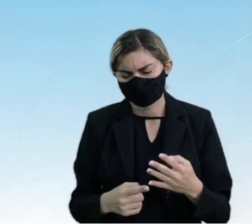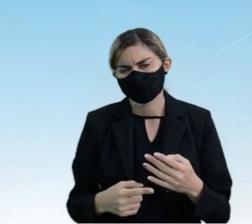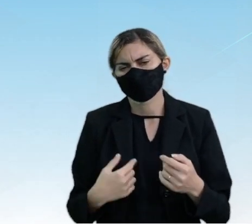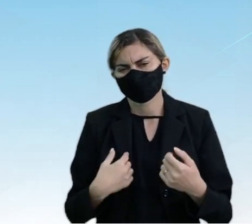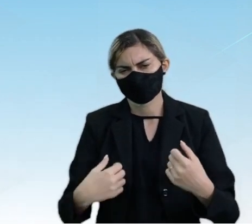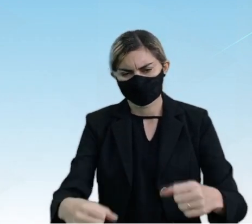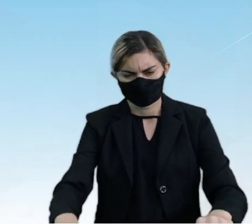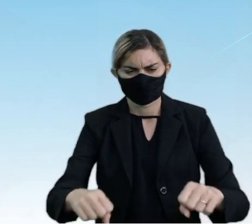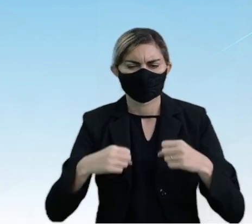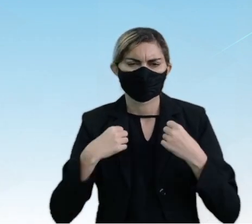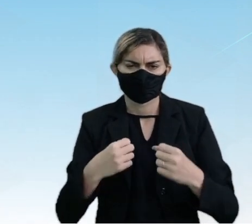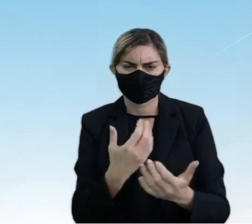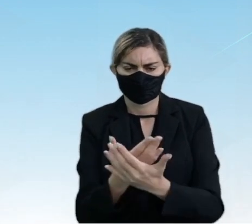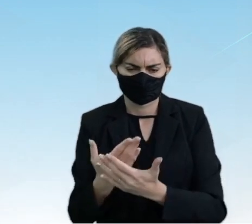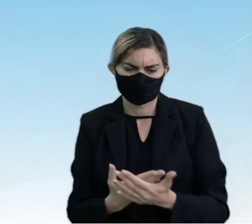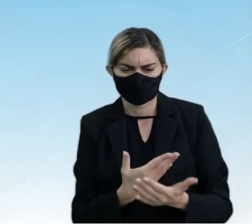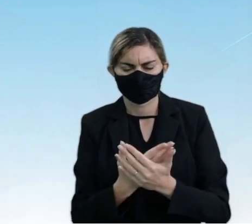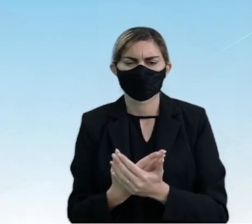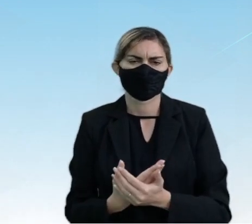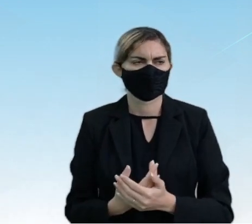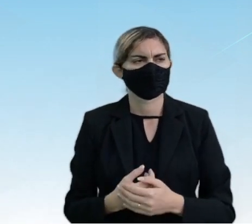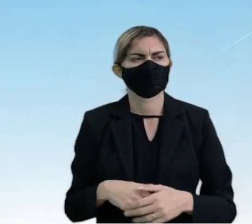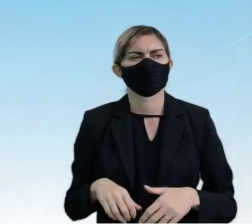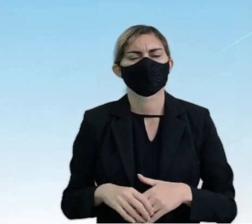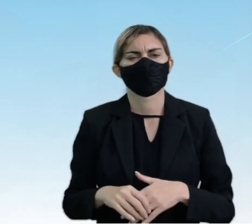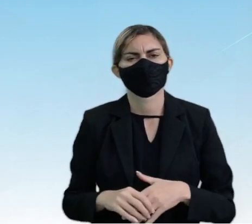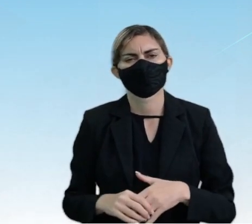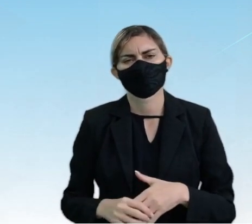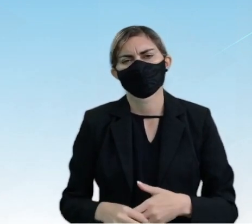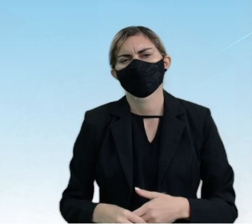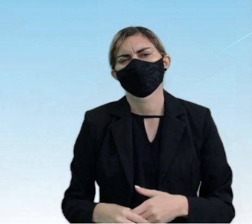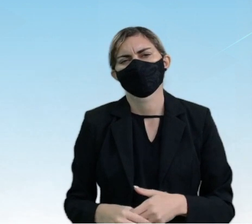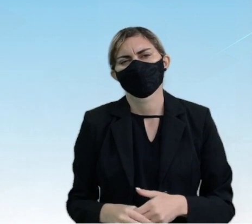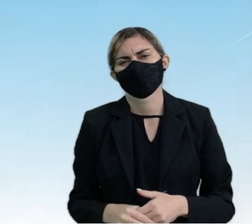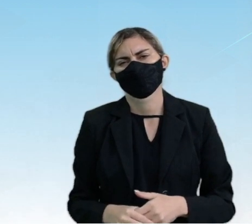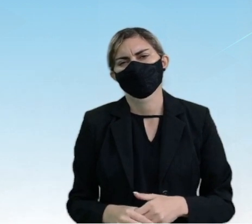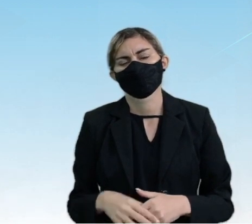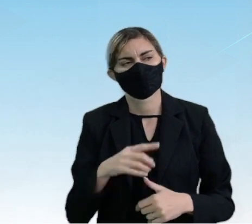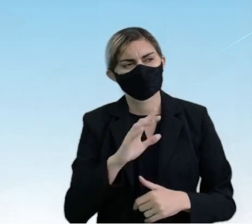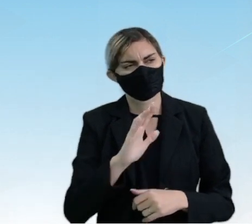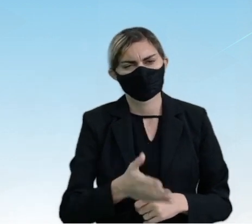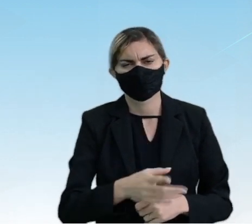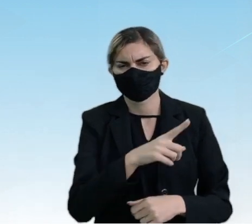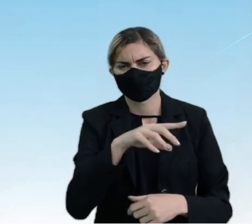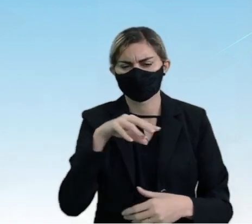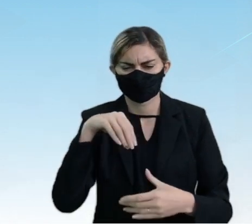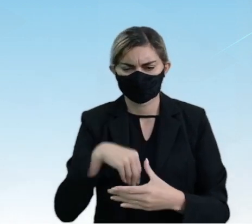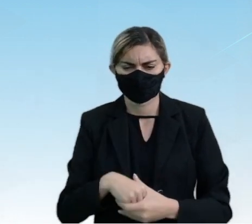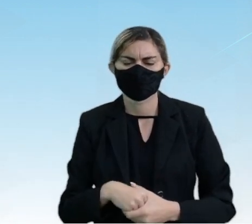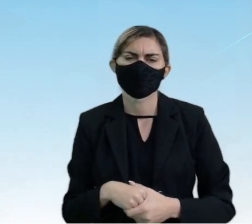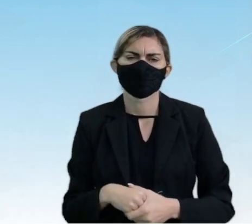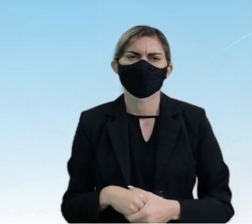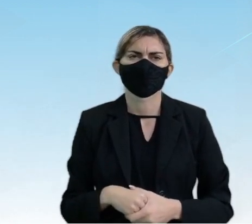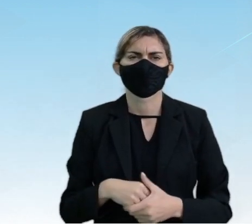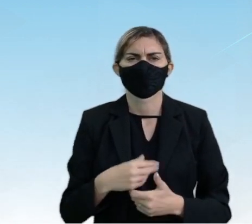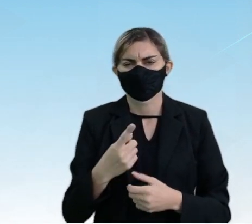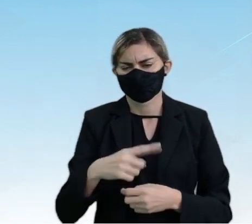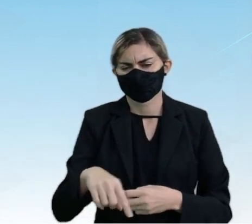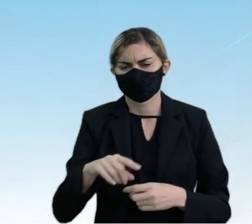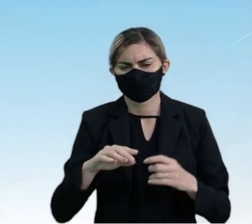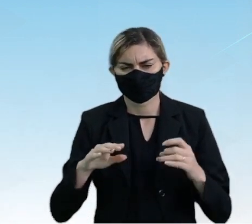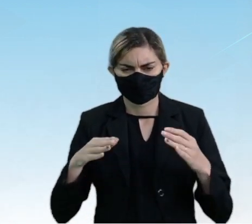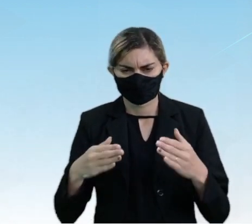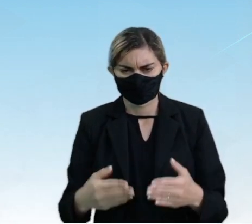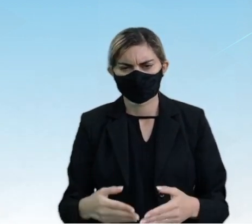de ginástica estudados nessa época. Tá? Já dentro da nossa